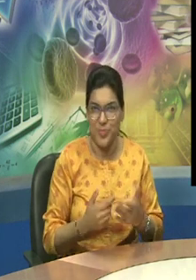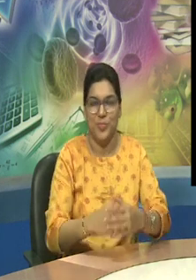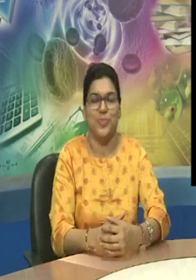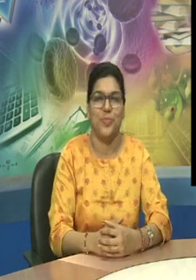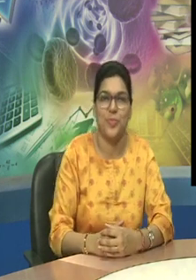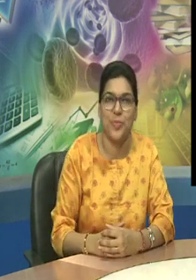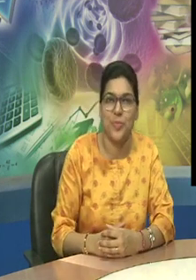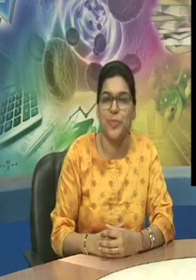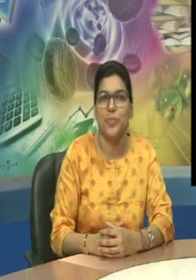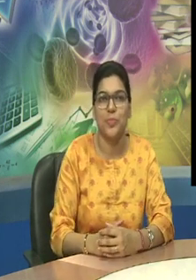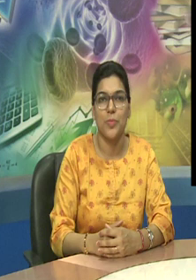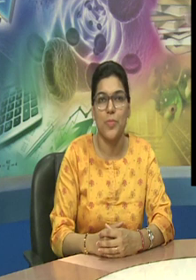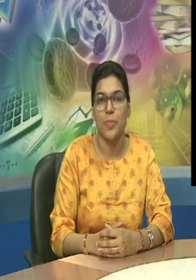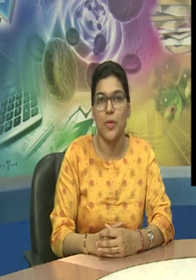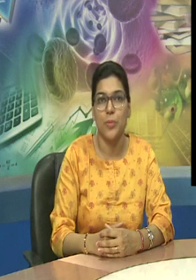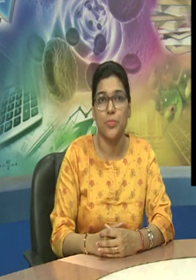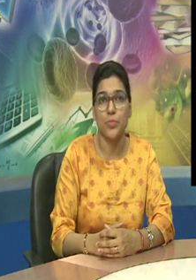मेरे ईश्वर का है।